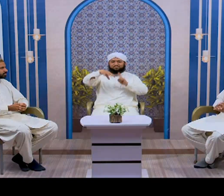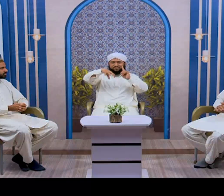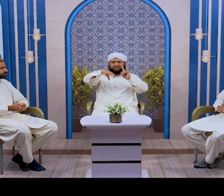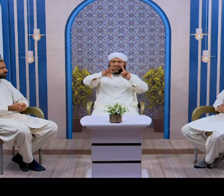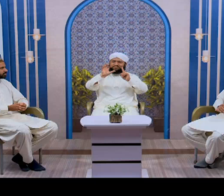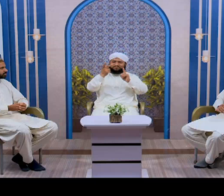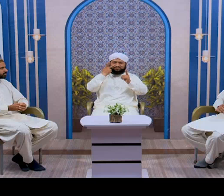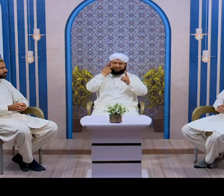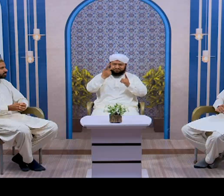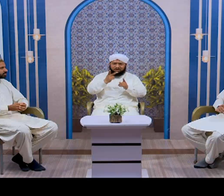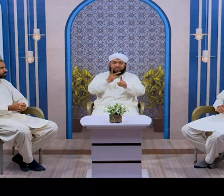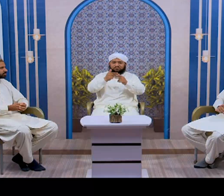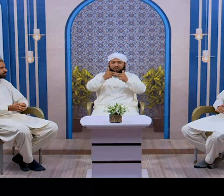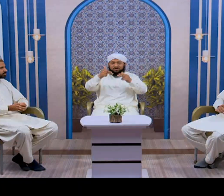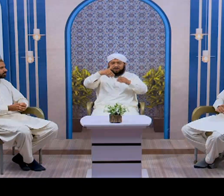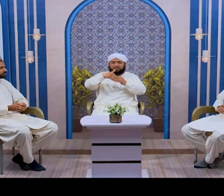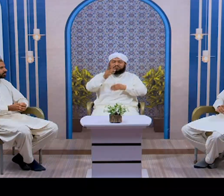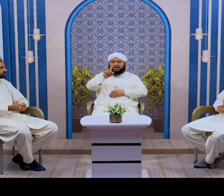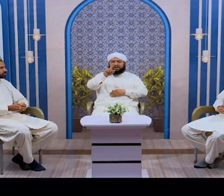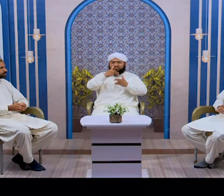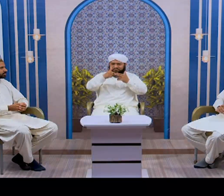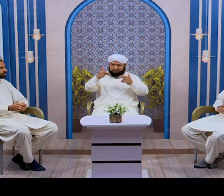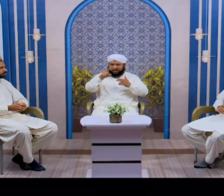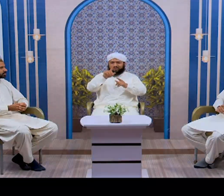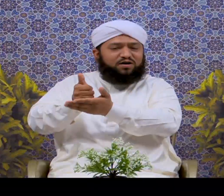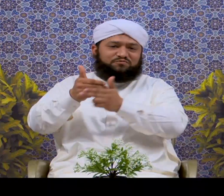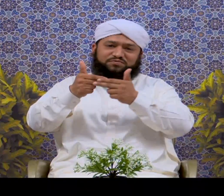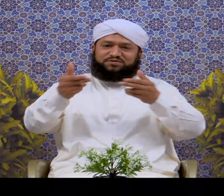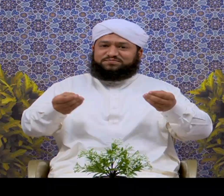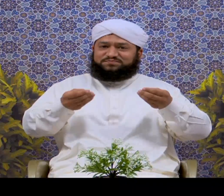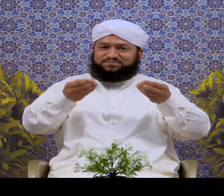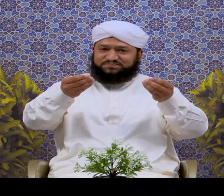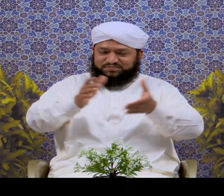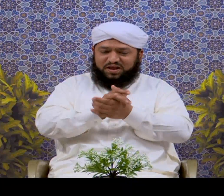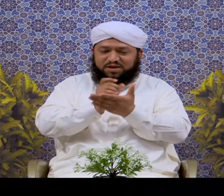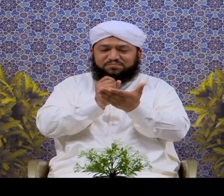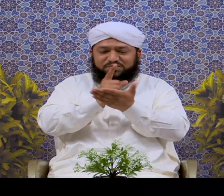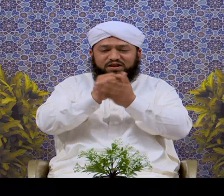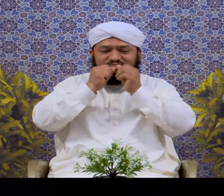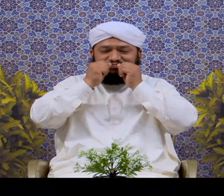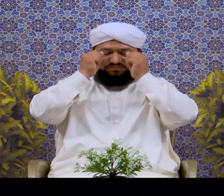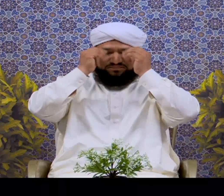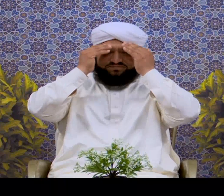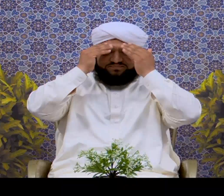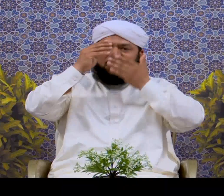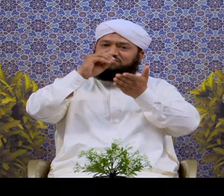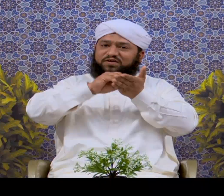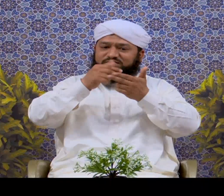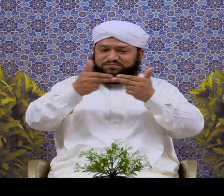کے ناظرین، پروگرام ہے ایک قصہ ایک سبق۔ آئیے سب سے پہلے درود پاک کی فضیلت سنتے ہیں۔ درود پاک